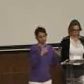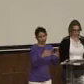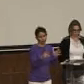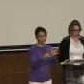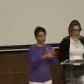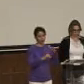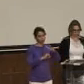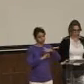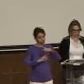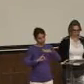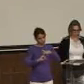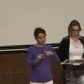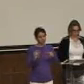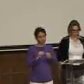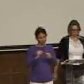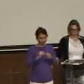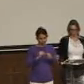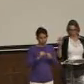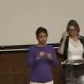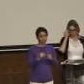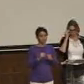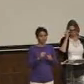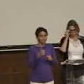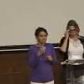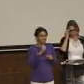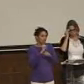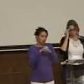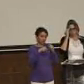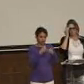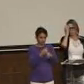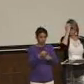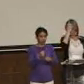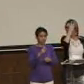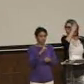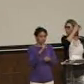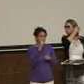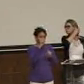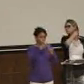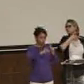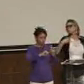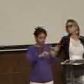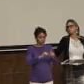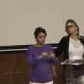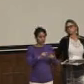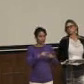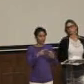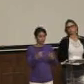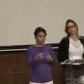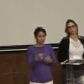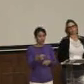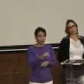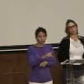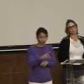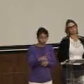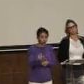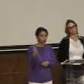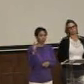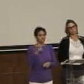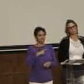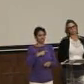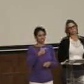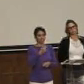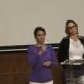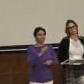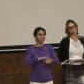instituição. E foi isso que eu fiz esses últimos 10 anos e 5 meses. Enquanto docente, dava, como disse, 20 horas